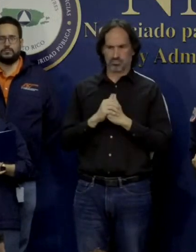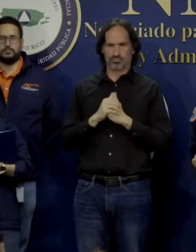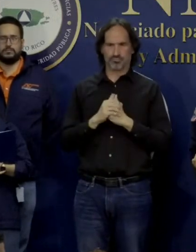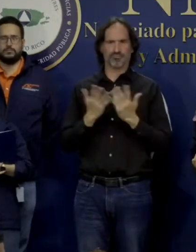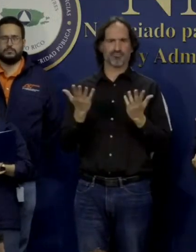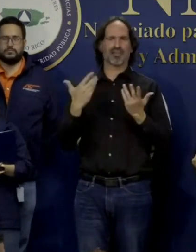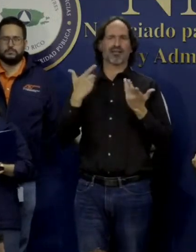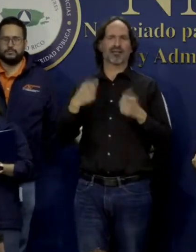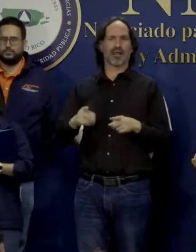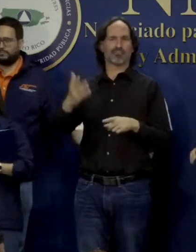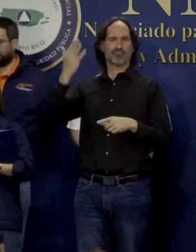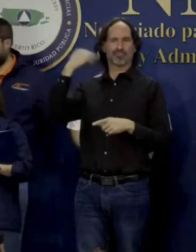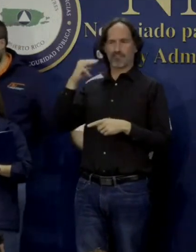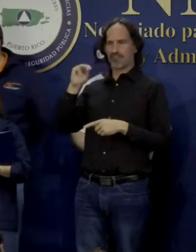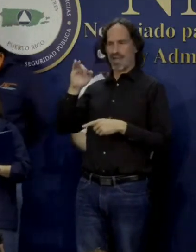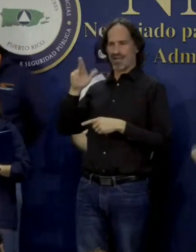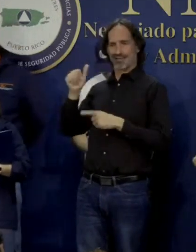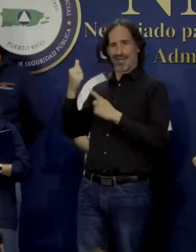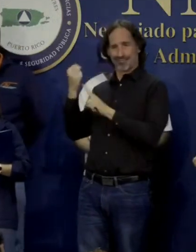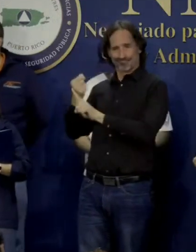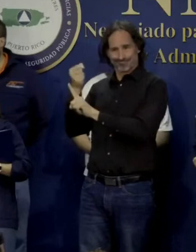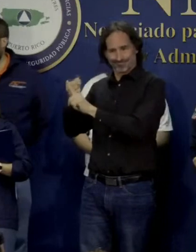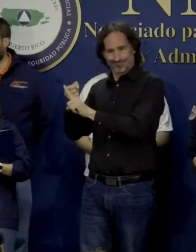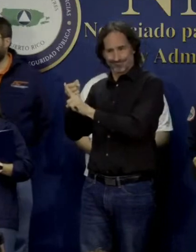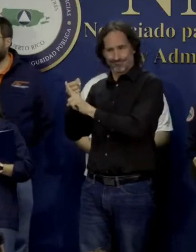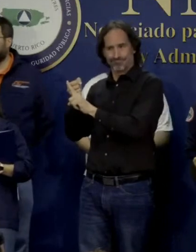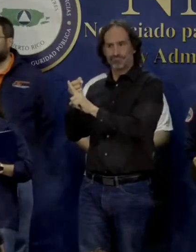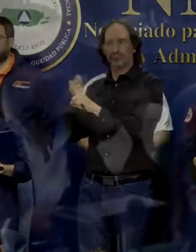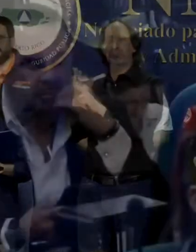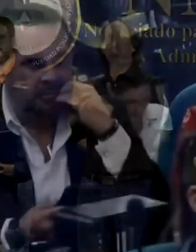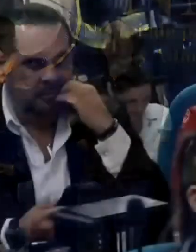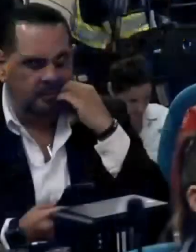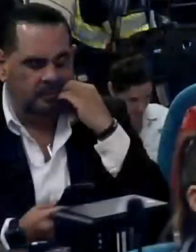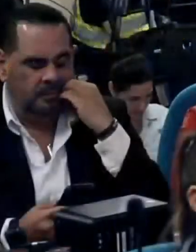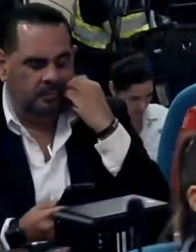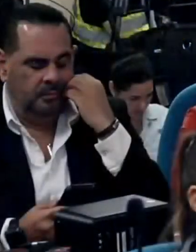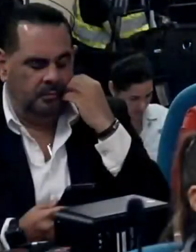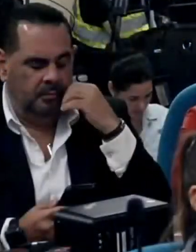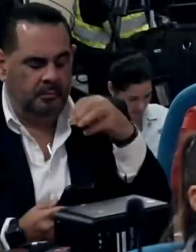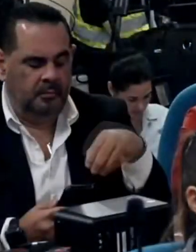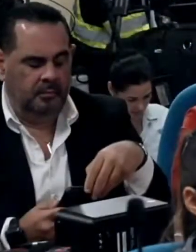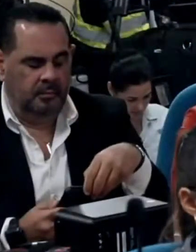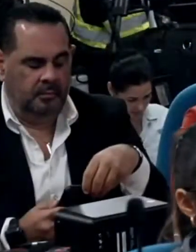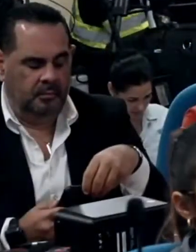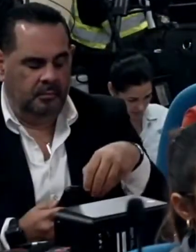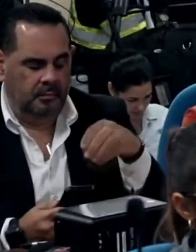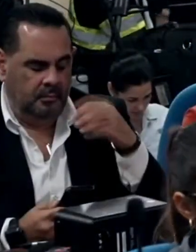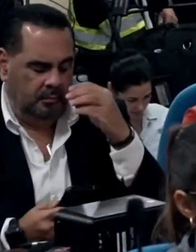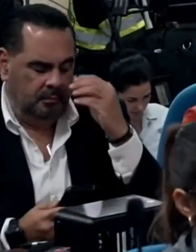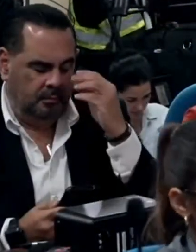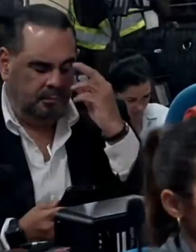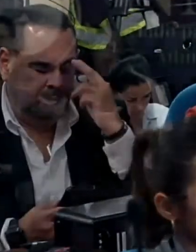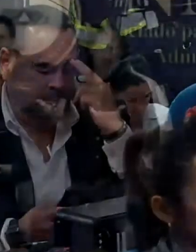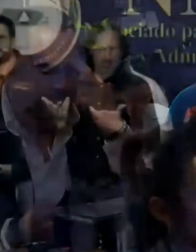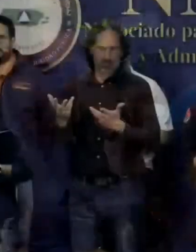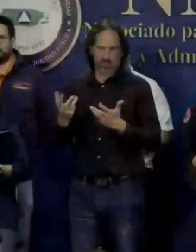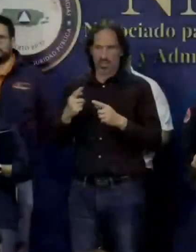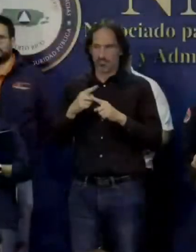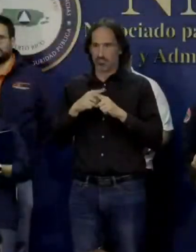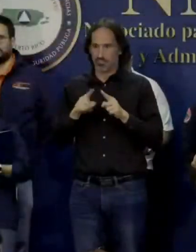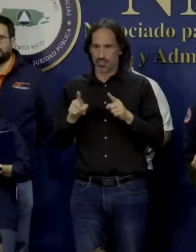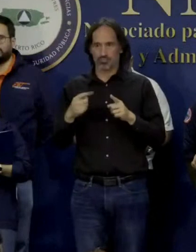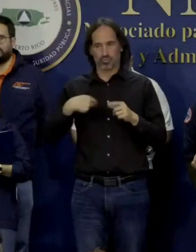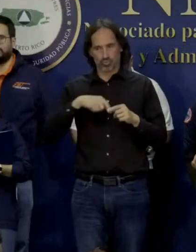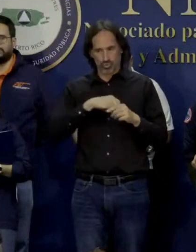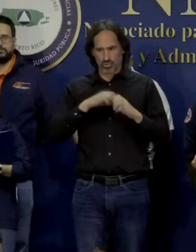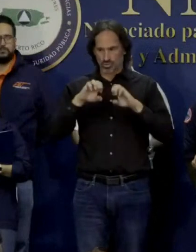efectos de algunos vientos que causaron daño. Luma tiene todo el equipo y el personal necesario para lidiar con la emergencia. Correcto, y ya